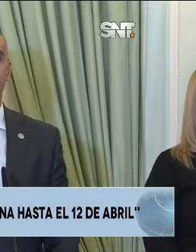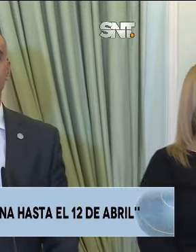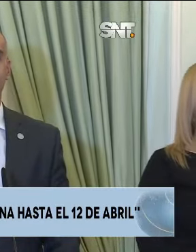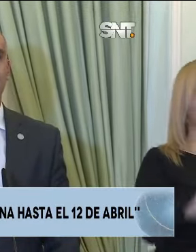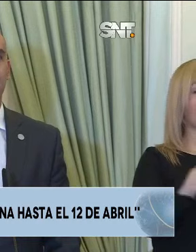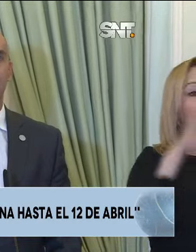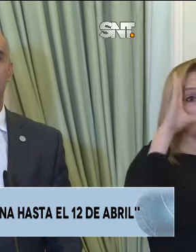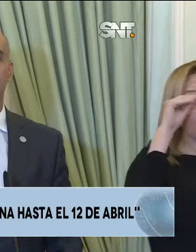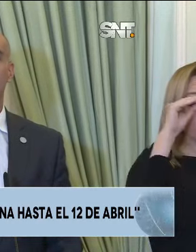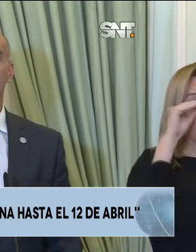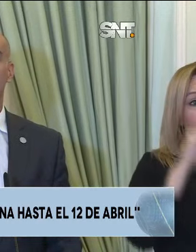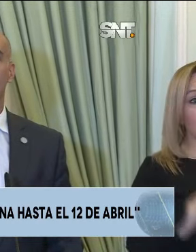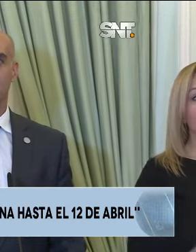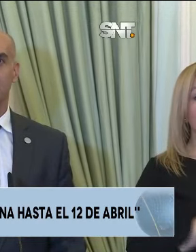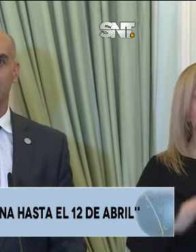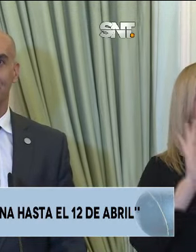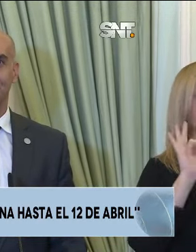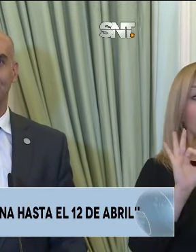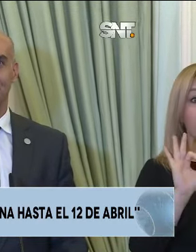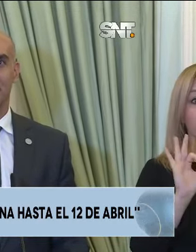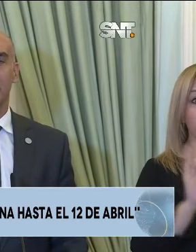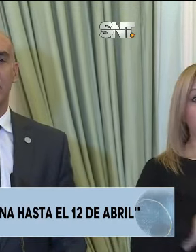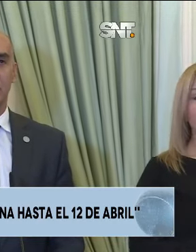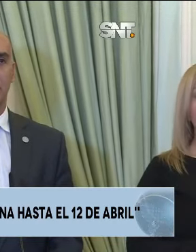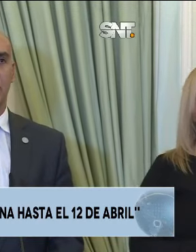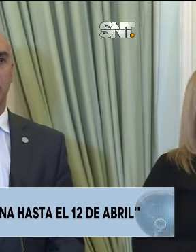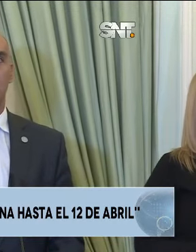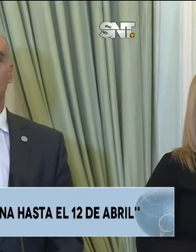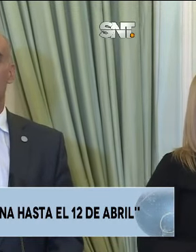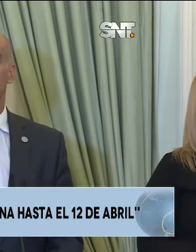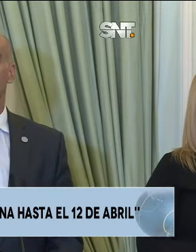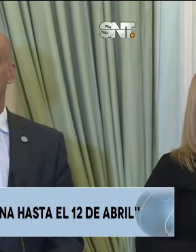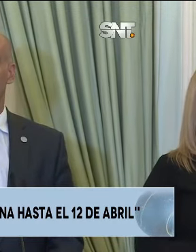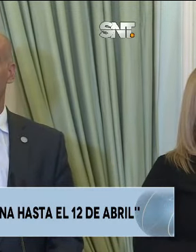Buenas noches. ¿Están todos listos? Sí, adelante.